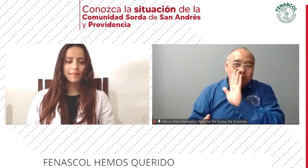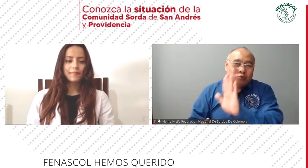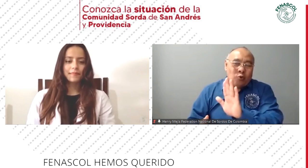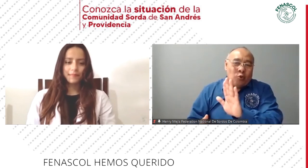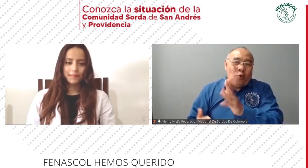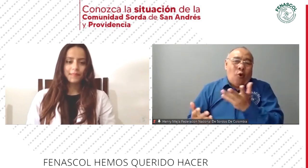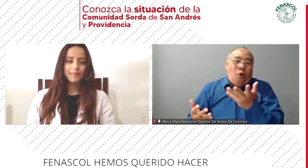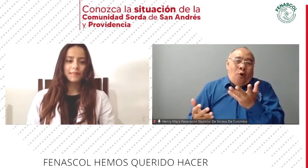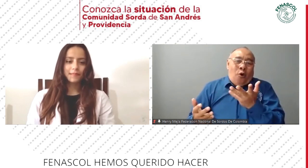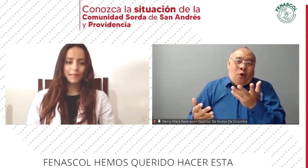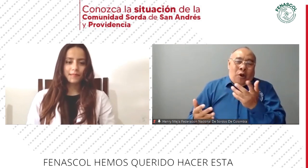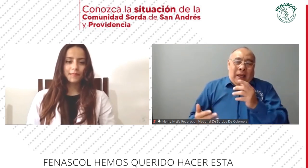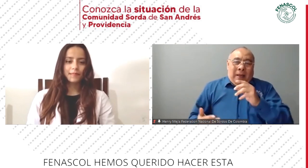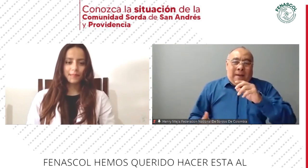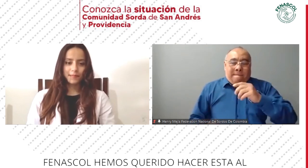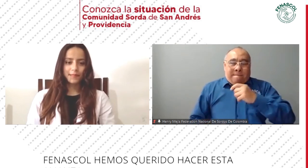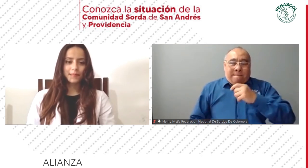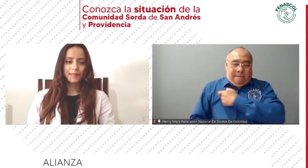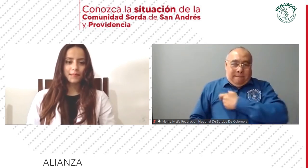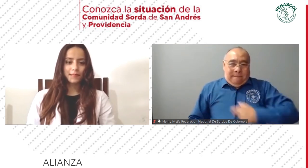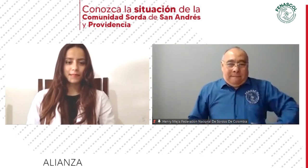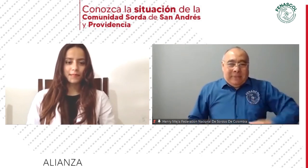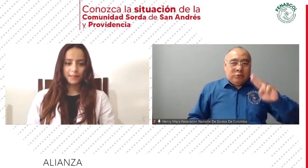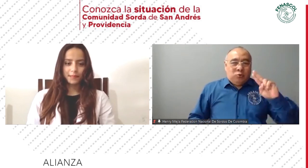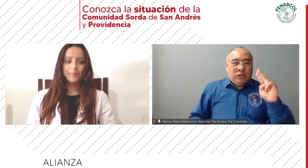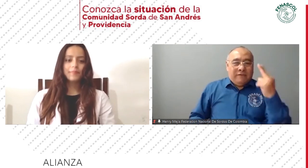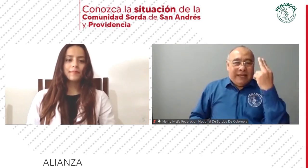hacer esta alianza